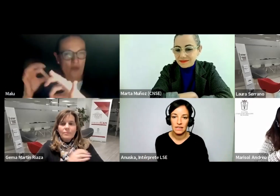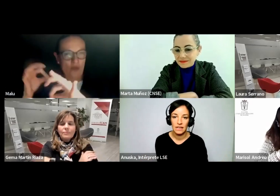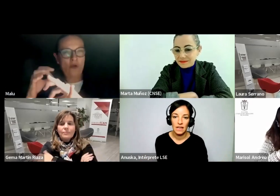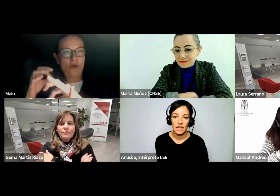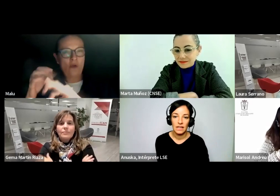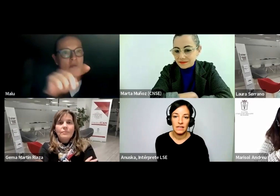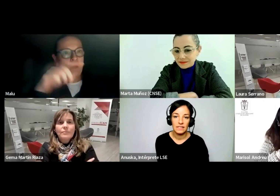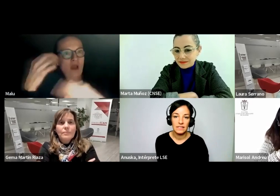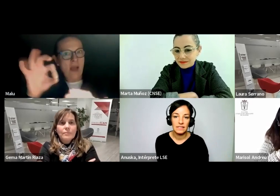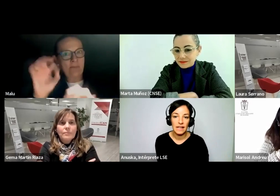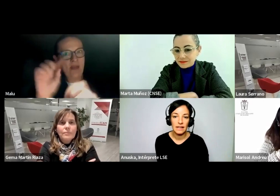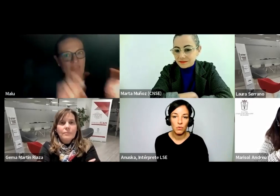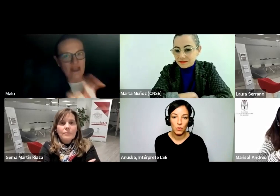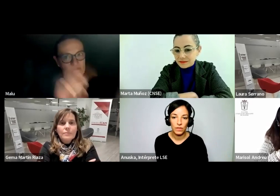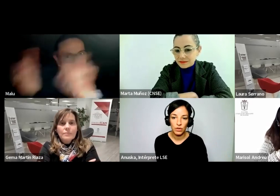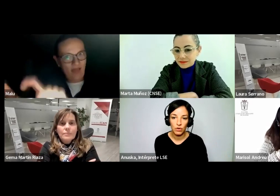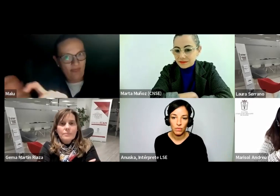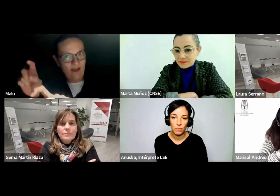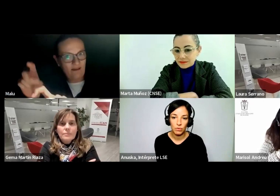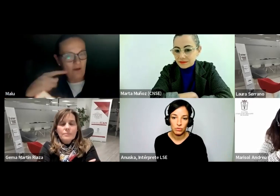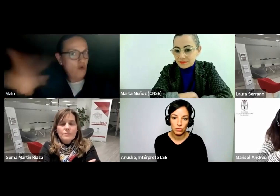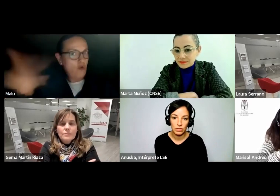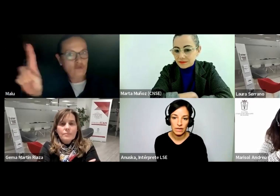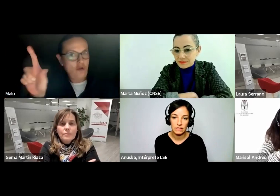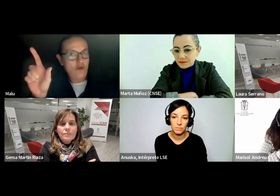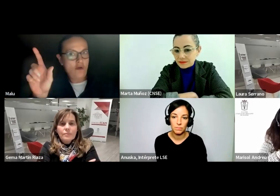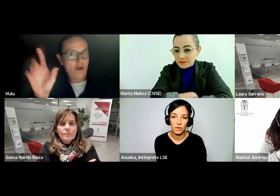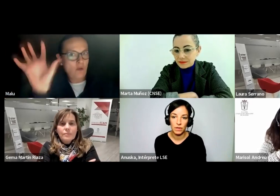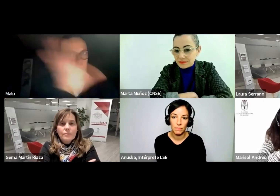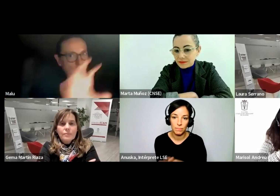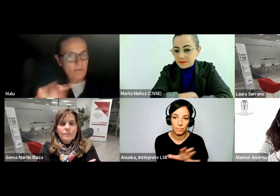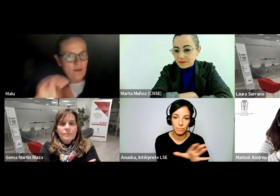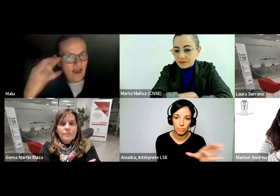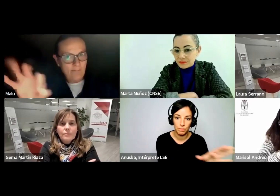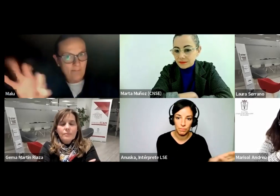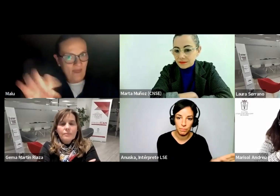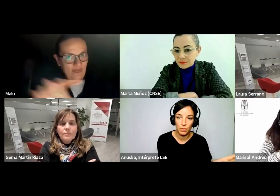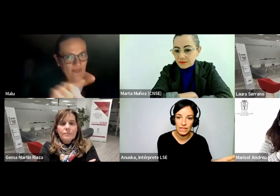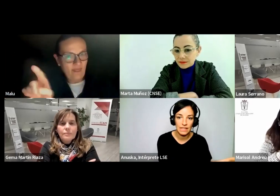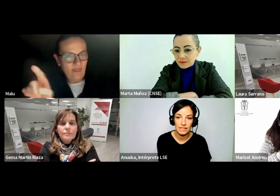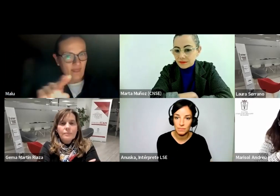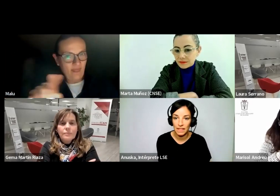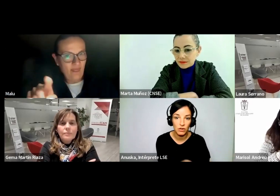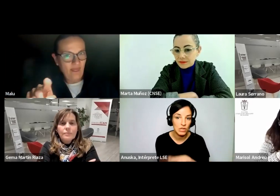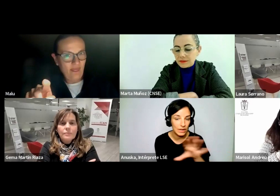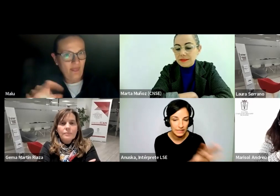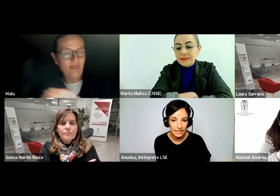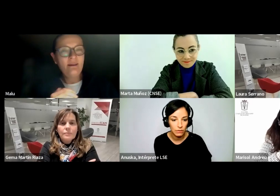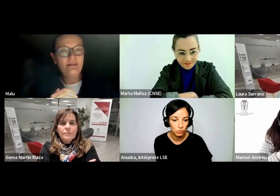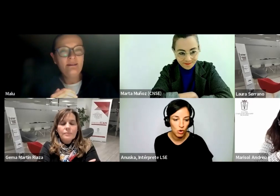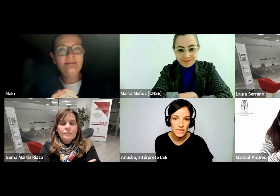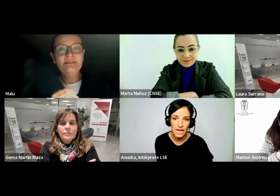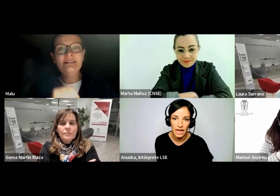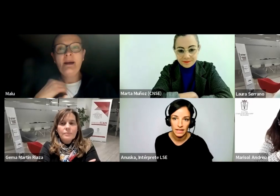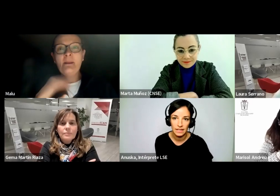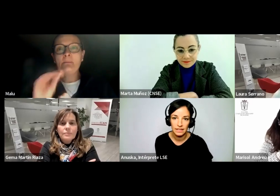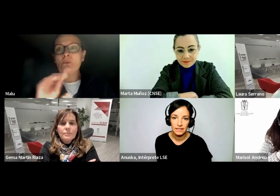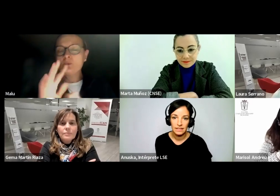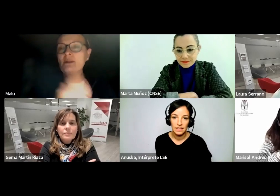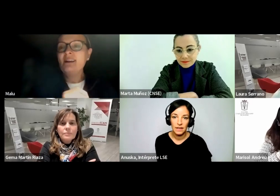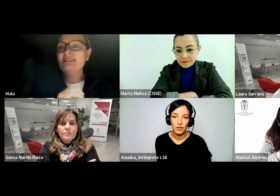tres. Si sale un juicio, vosotras podéis desplazaros a cualquier